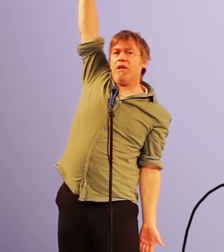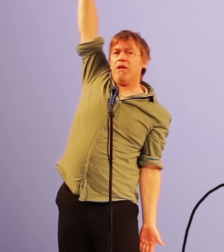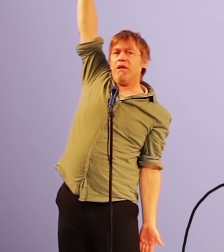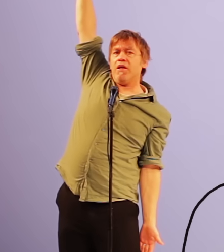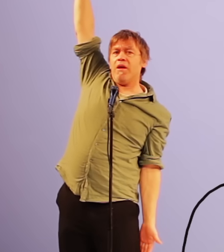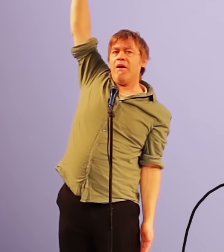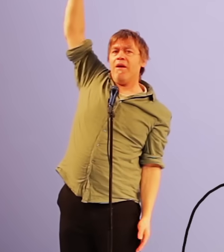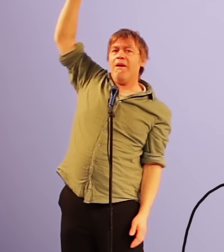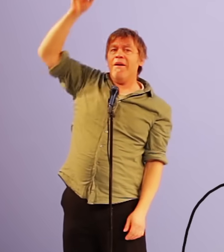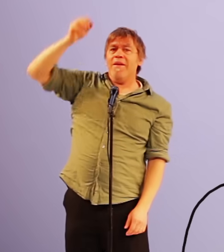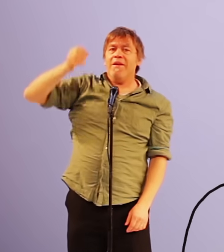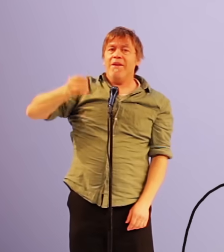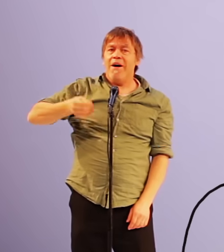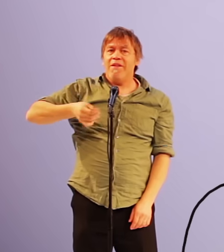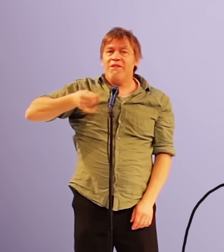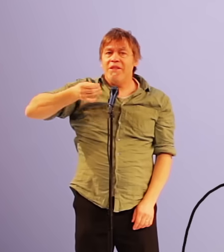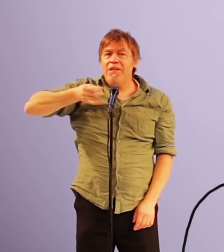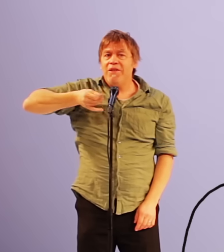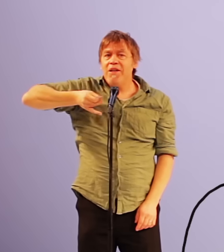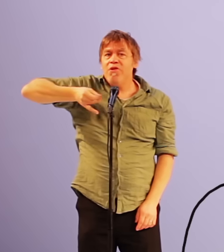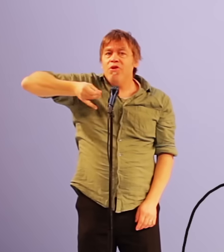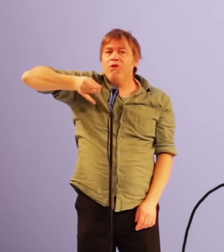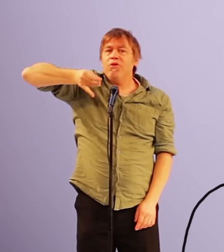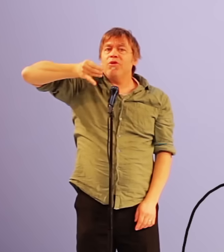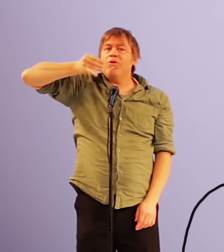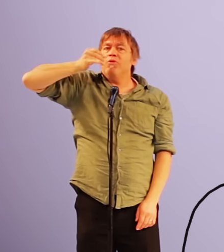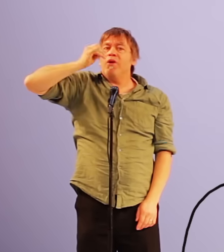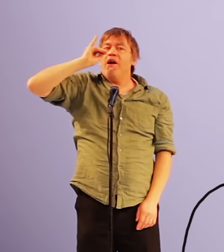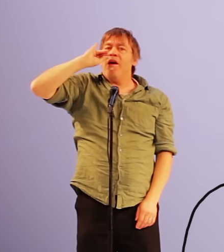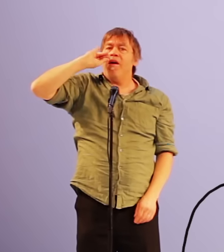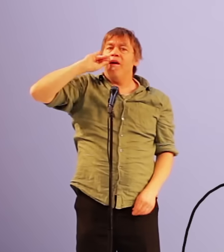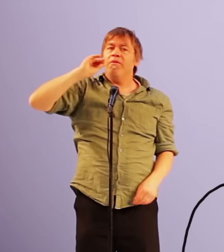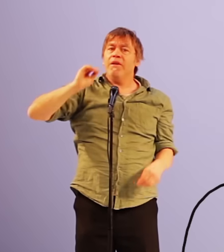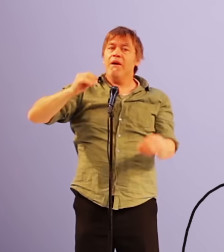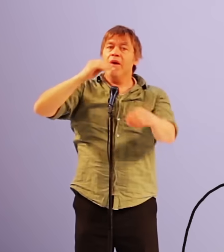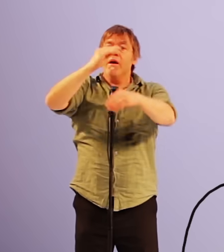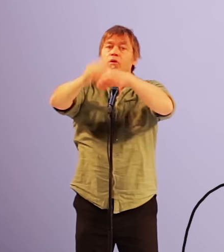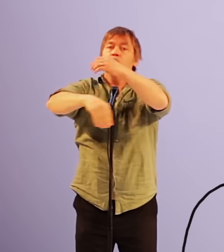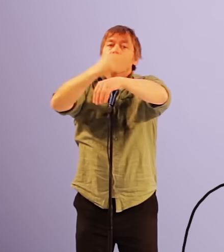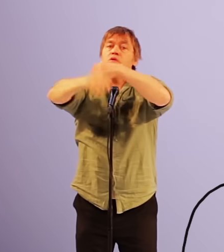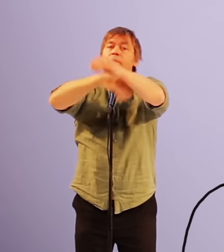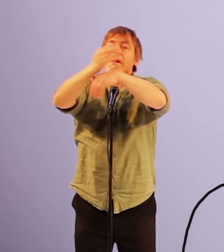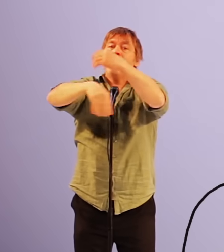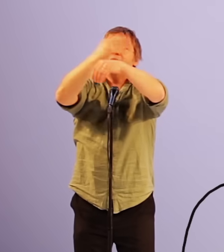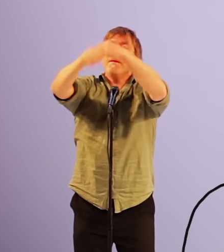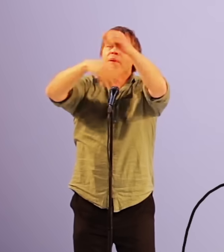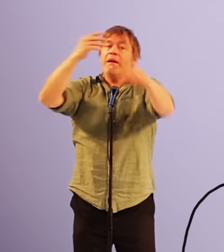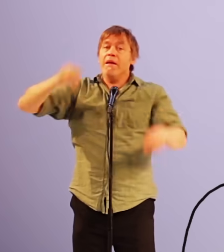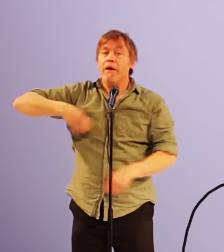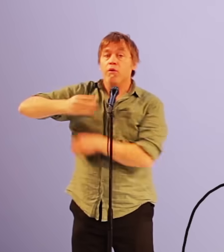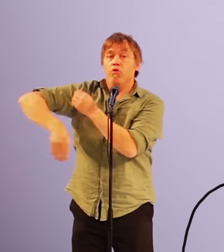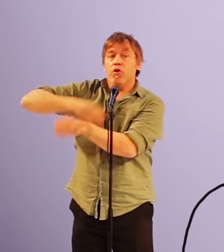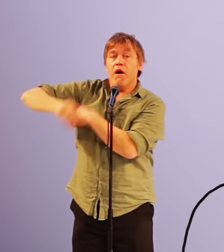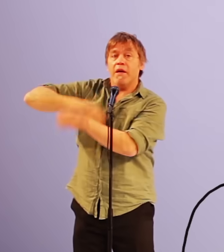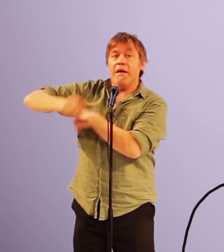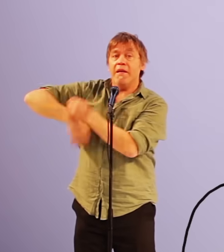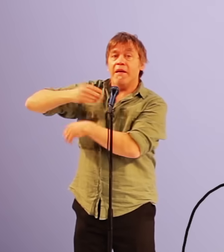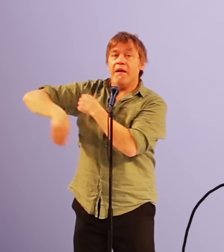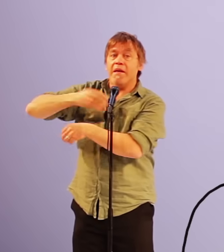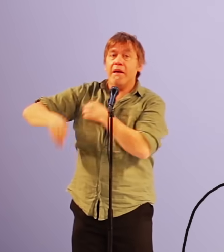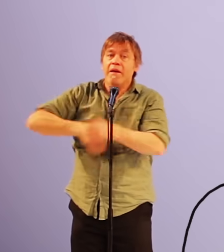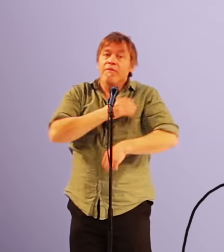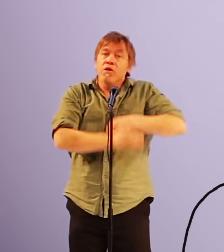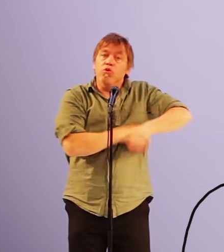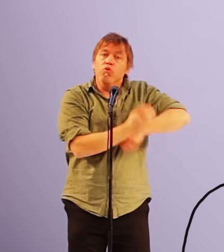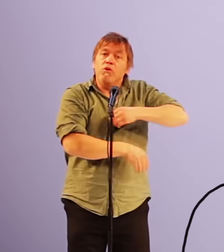kirjoitti. Ja sitten joi torttukahaavit, ruune peri peri peri, runoja keri